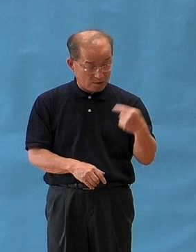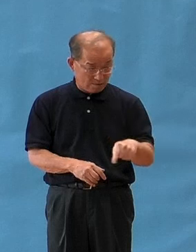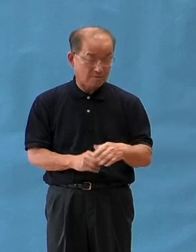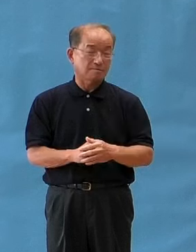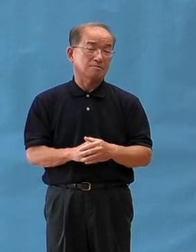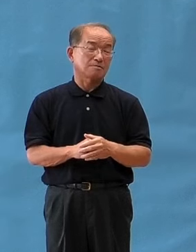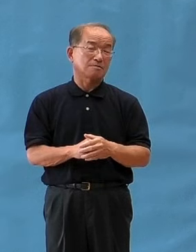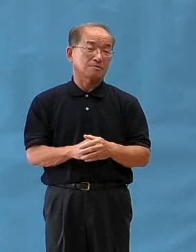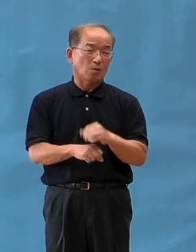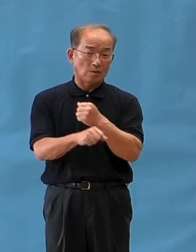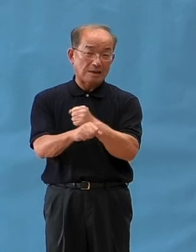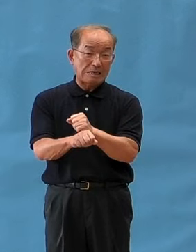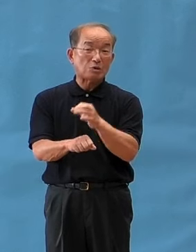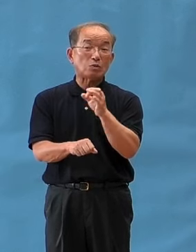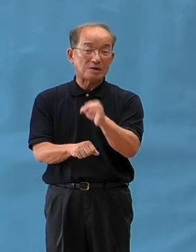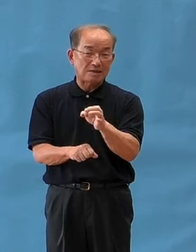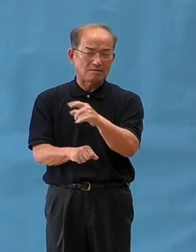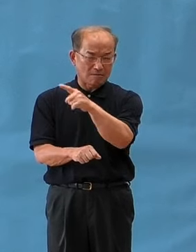は国費とかで、